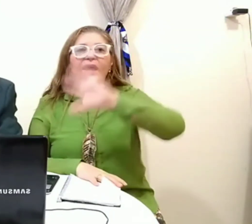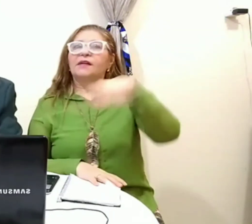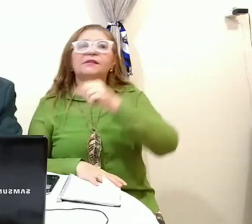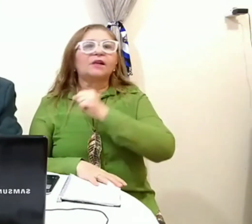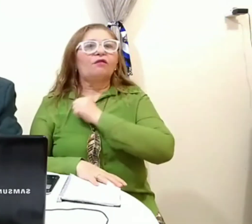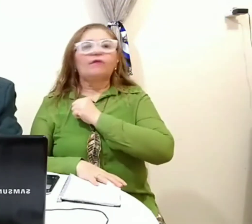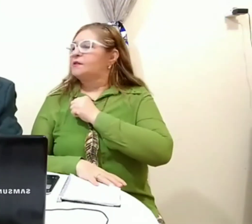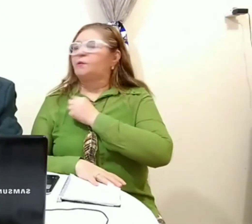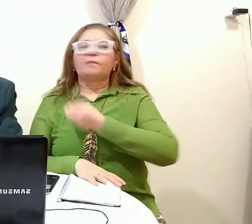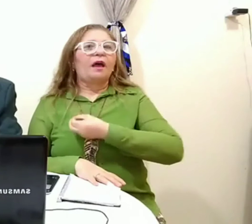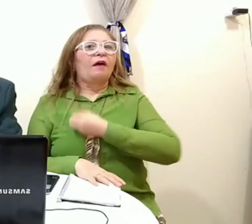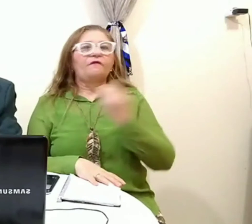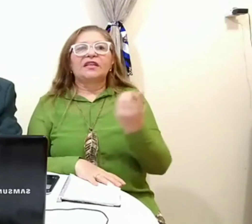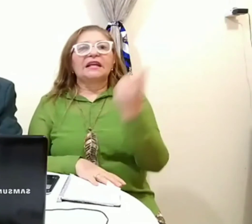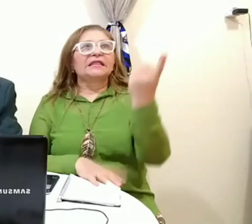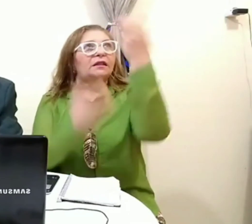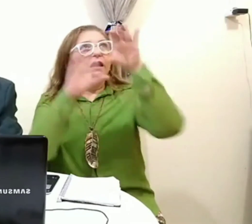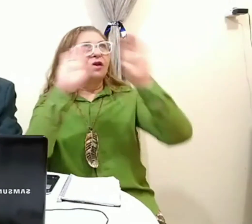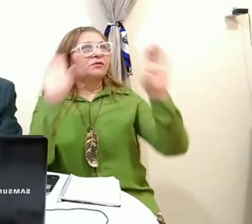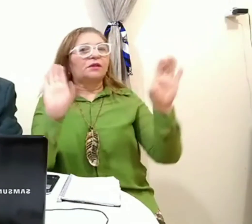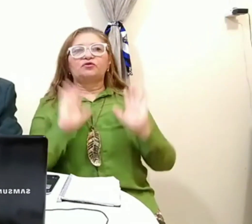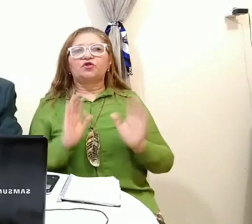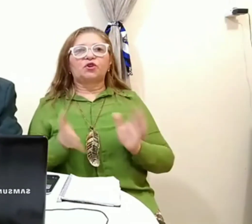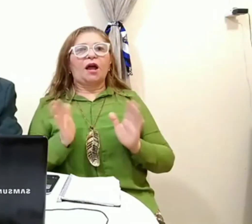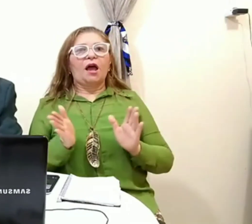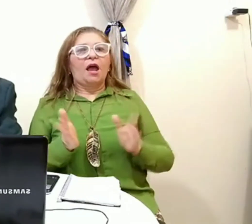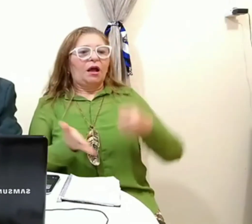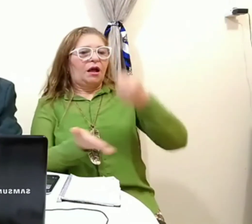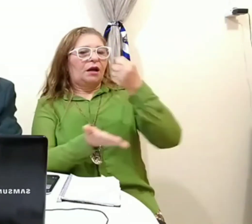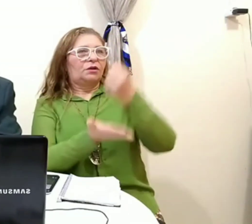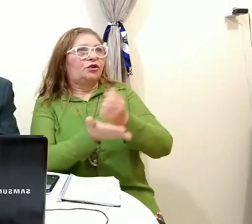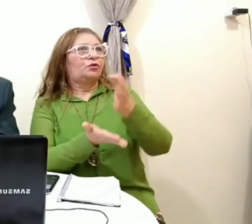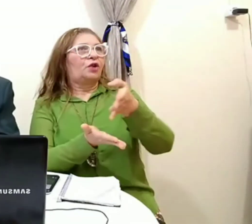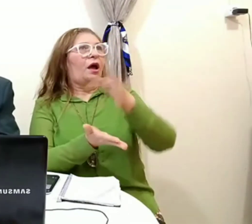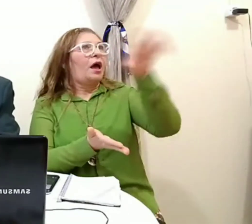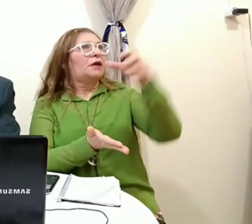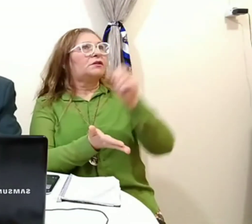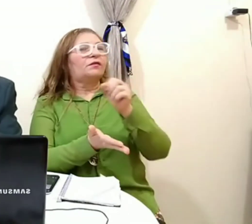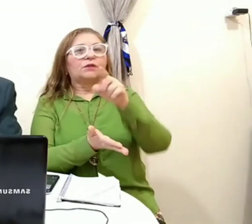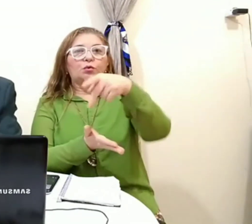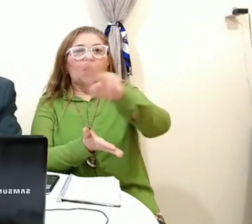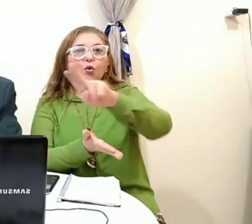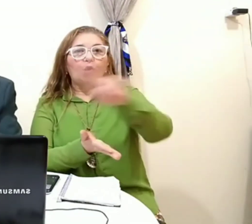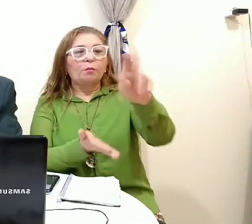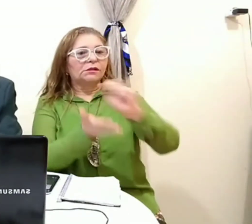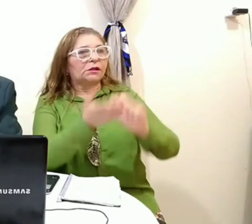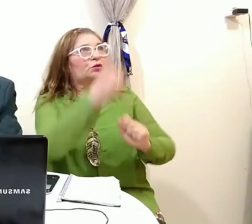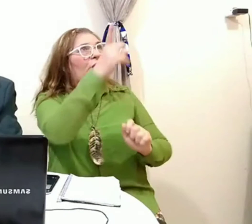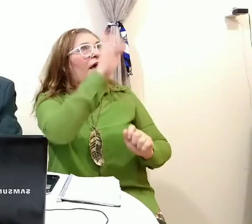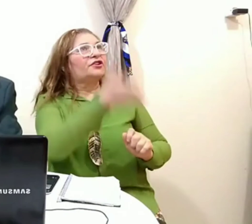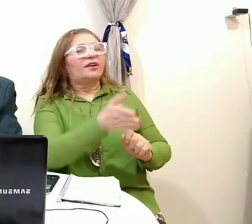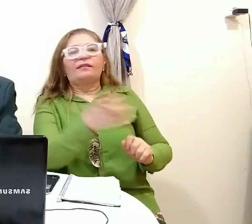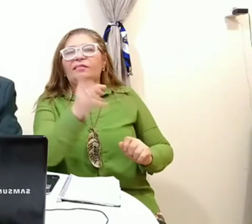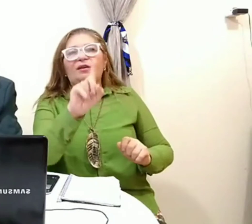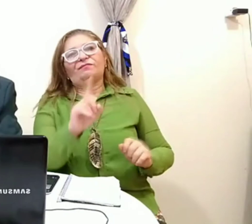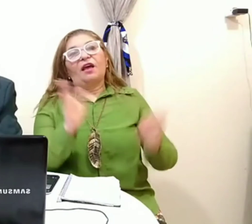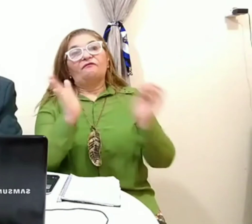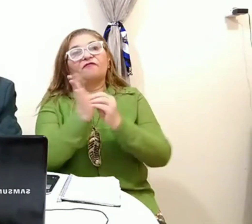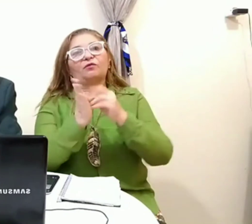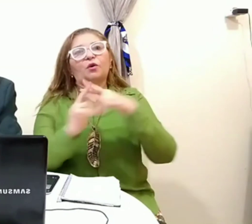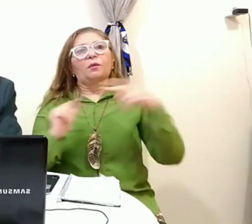salvação, isso não significa que você já seja um salvo em Cristo Jesus e que o seu nome esteja escrito no livro da vida. Eu